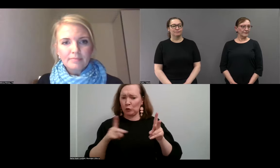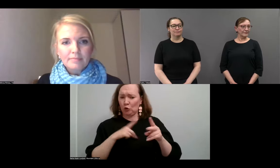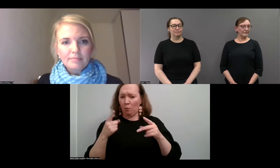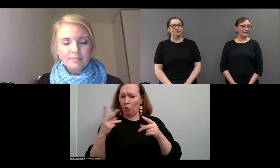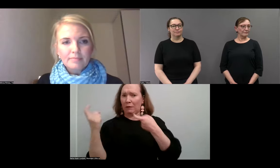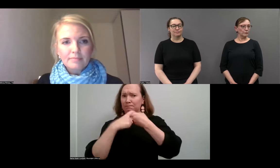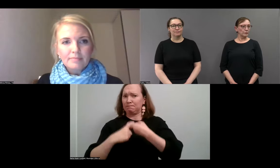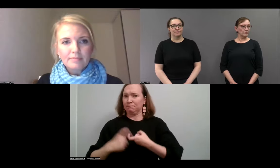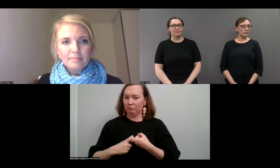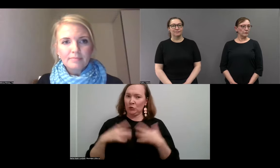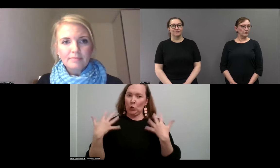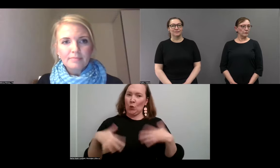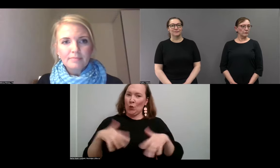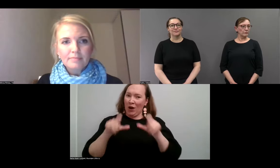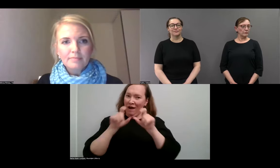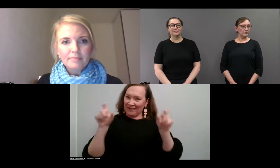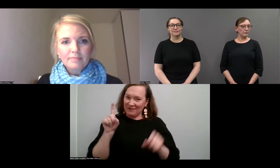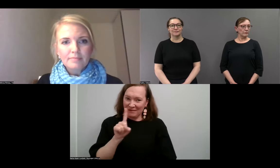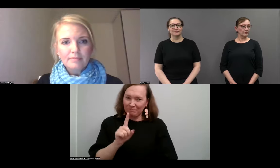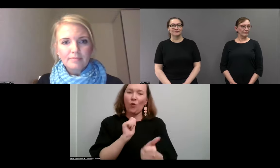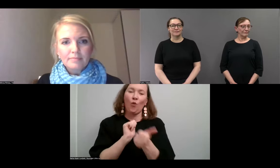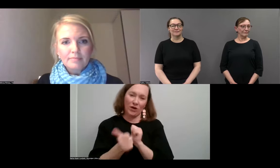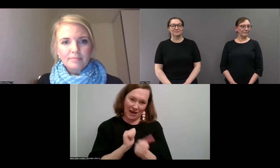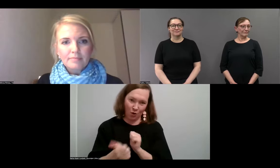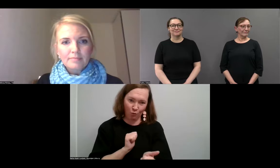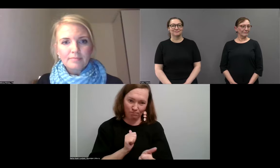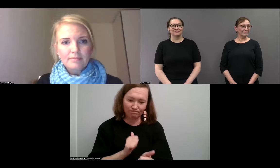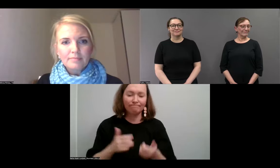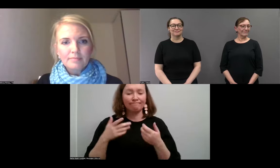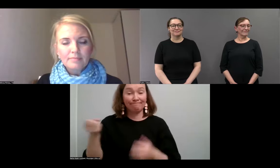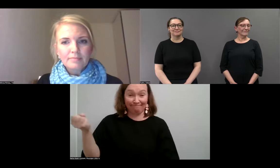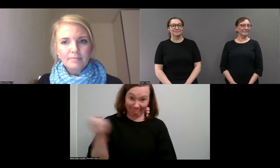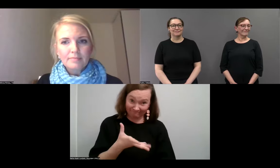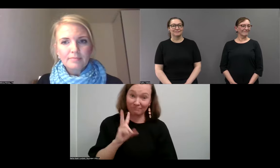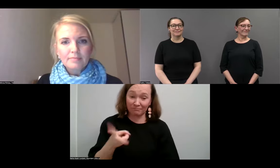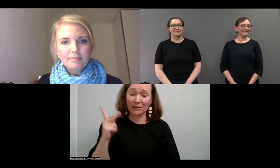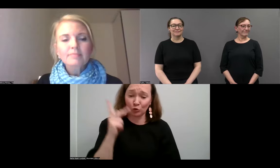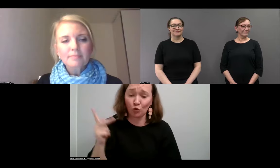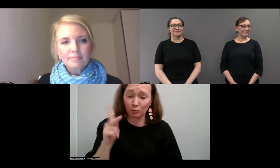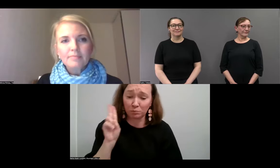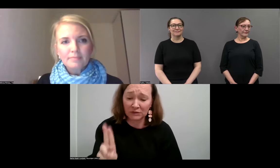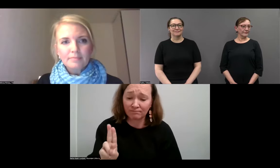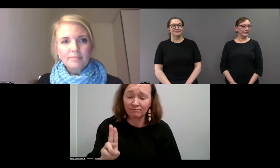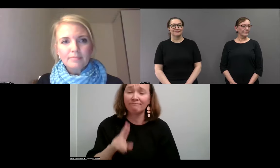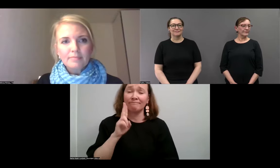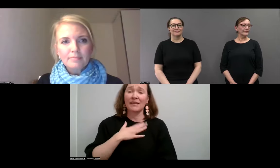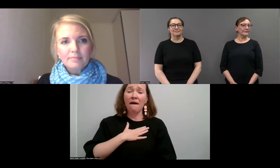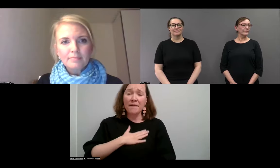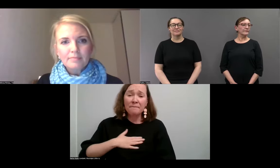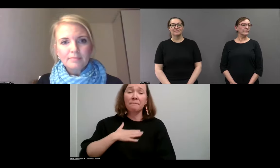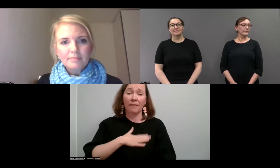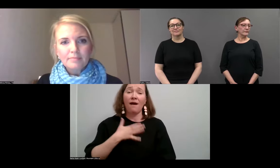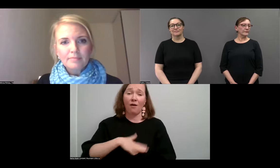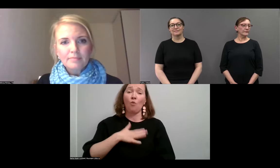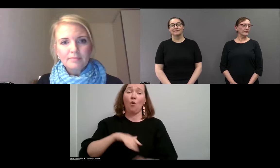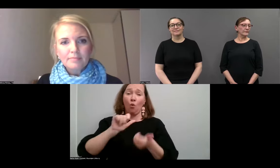Sitten toinen kommentti, jossa on sitten muutama liittynytkin, eli urheilu. Ja se on se